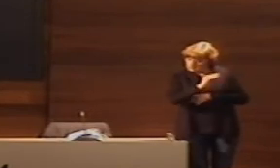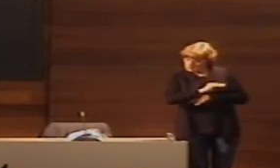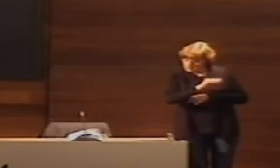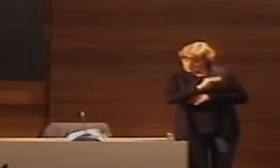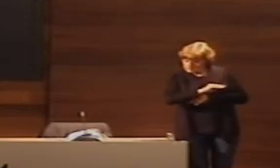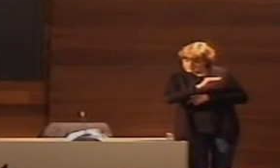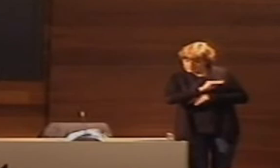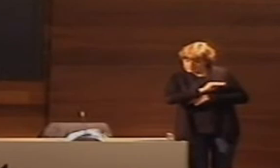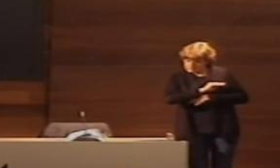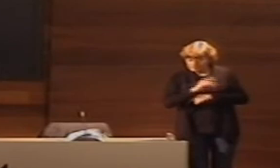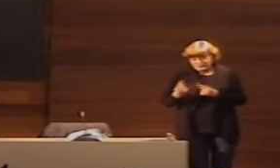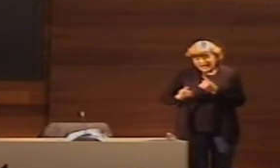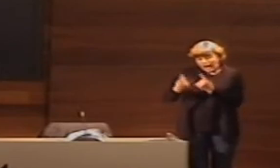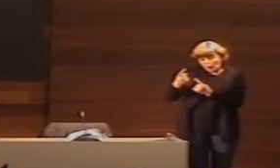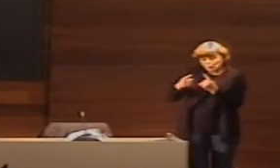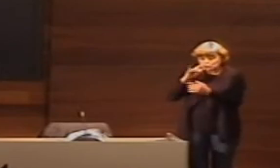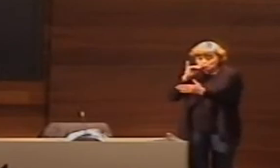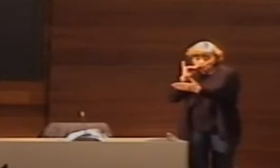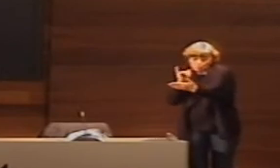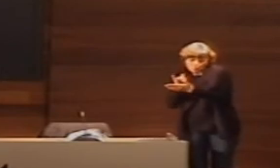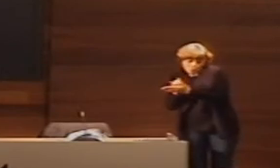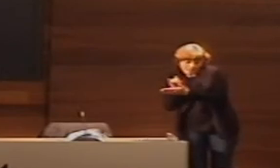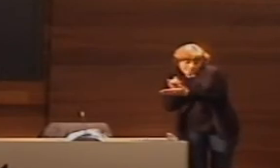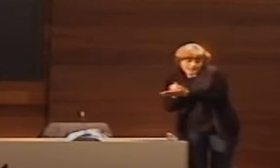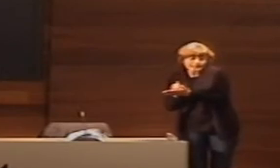unos pocos casos experimentales y casi un poco